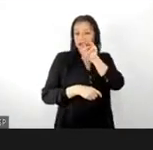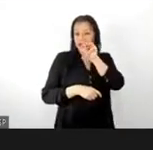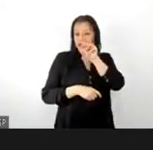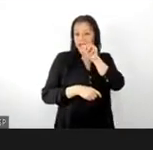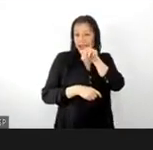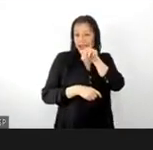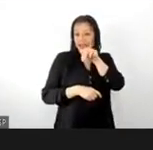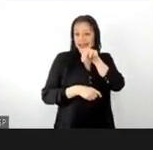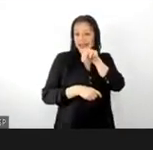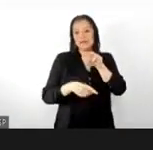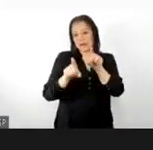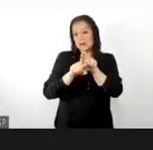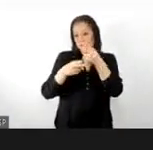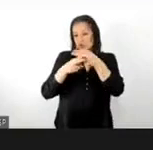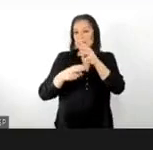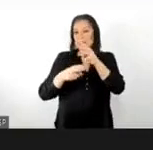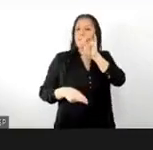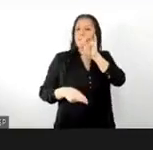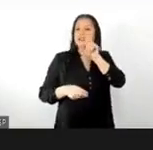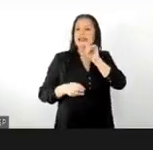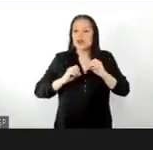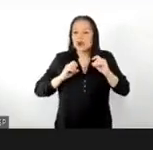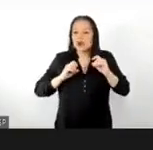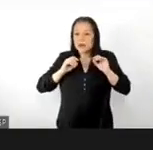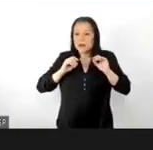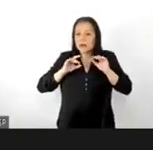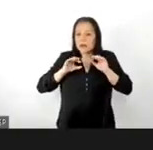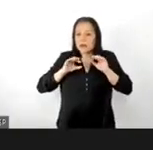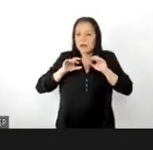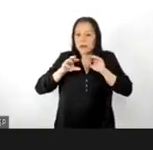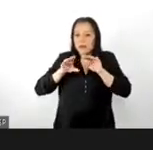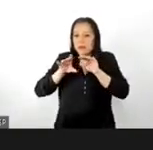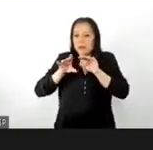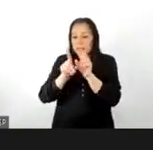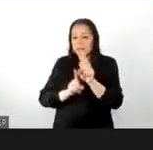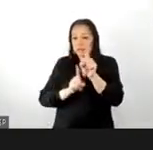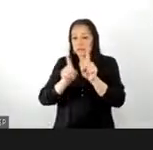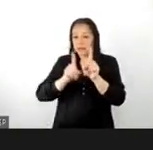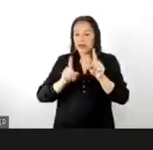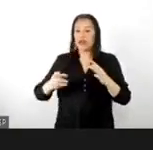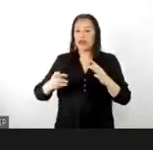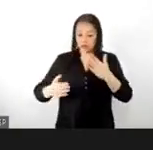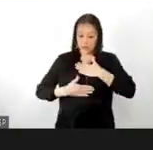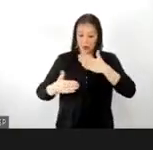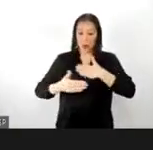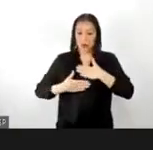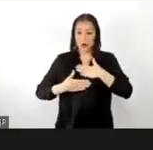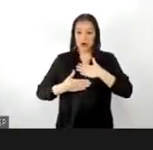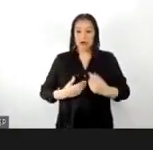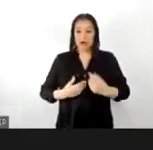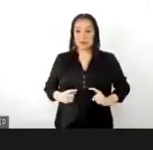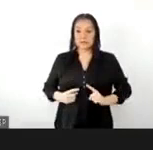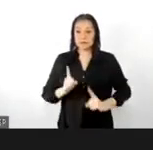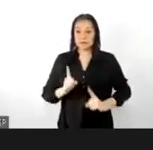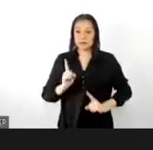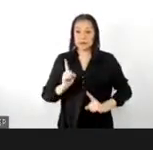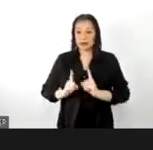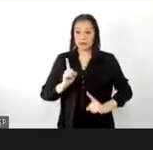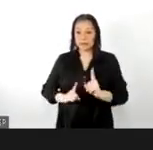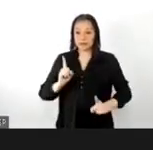como su nombre lo indica, el mensajero que fabrica las espigas, mi cuerpo produce espigas en cantidad, cree que está